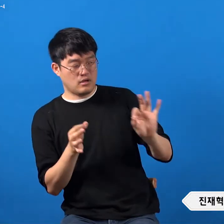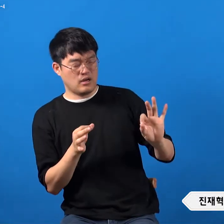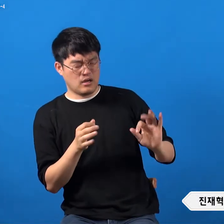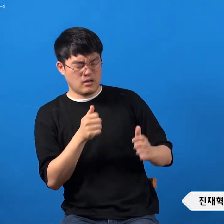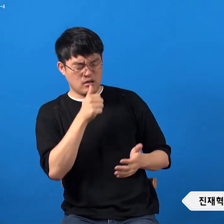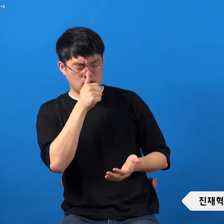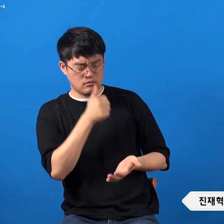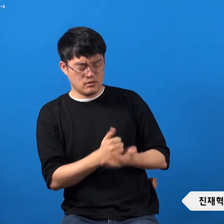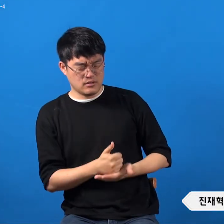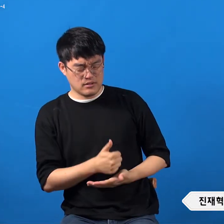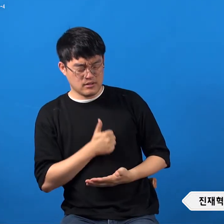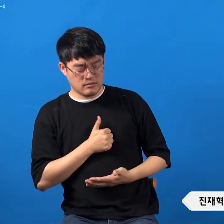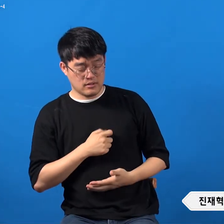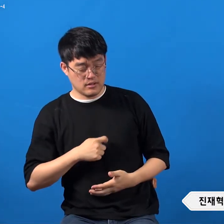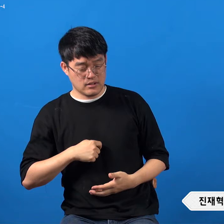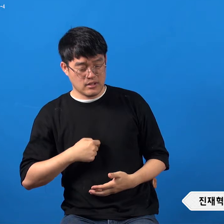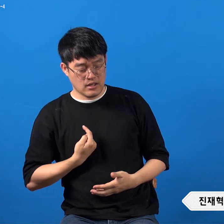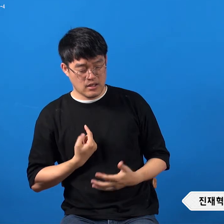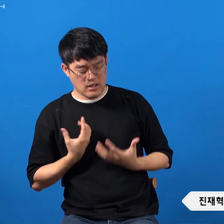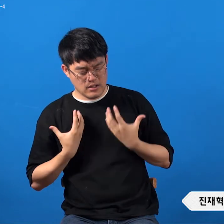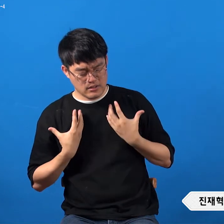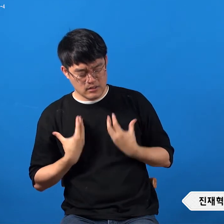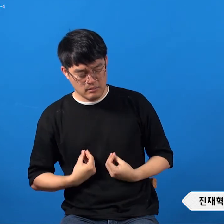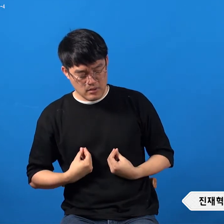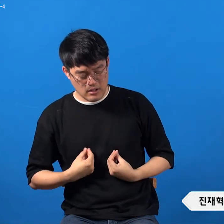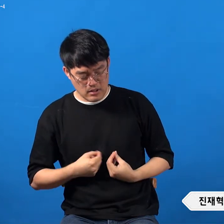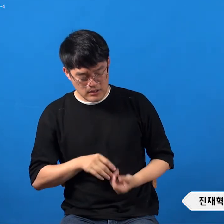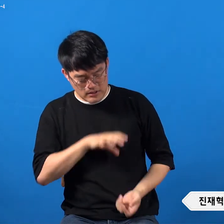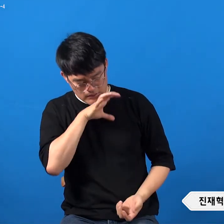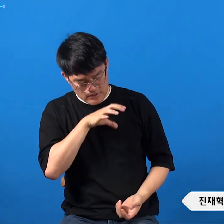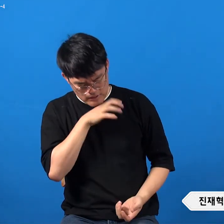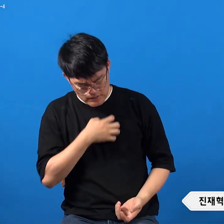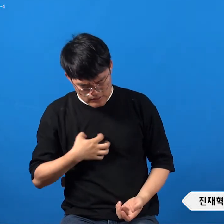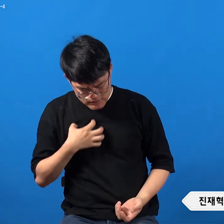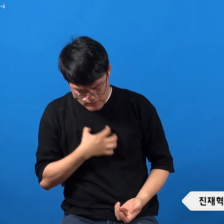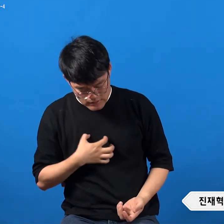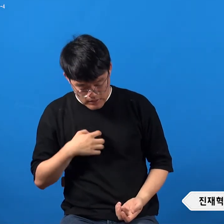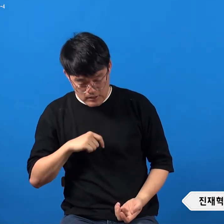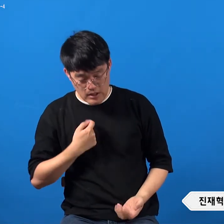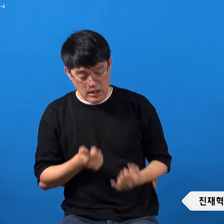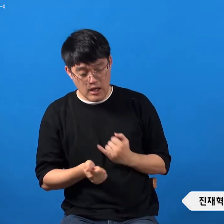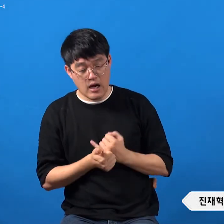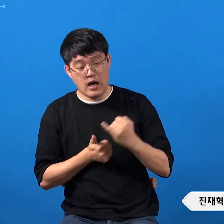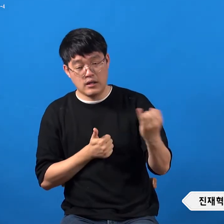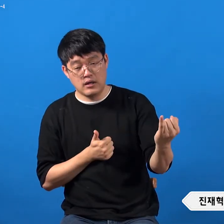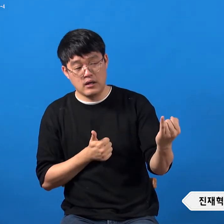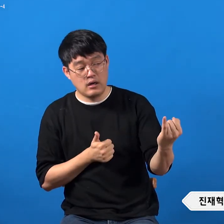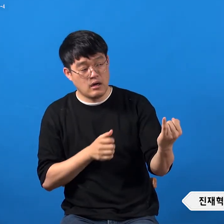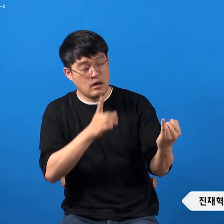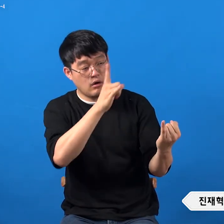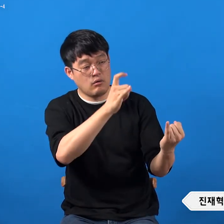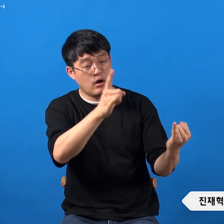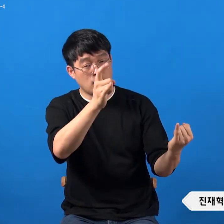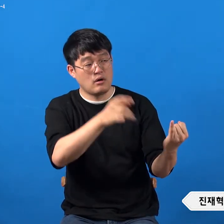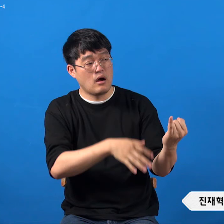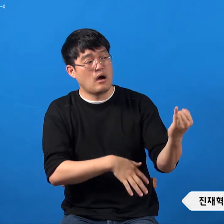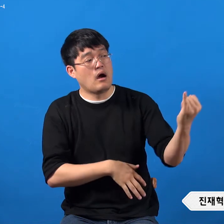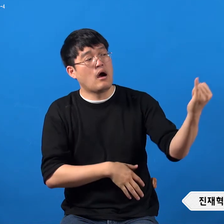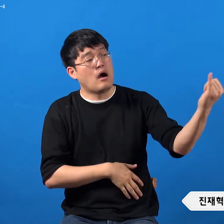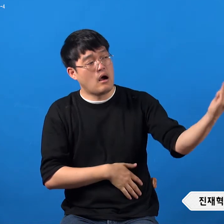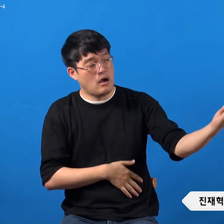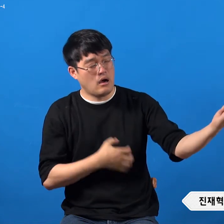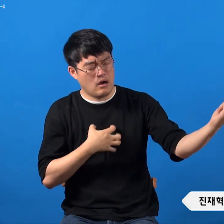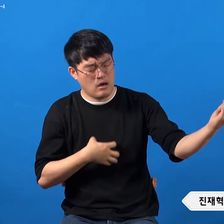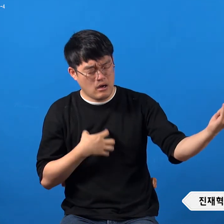죄책감과 자괴감, 그리고 원망과 괴로움 때문에 사랑하는 아내도 지키지 못하고 환경과 관계